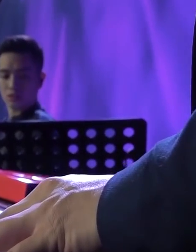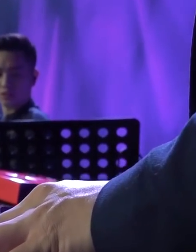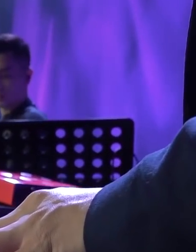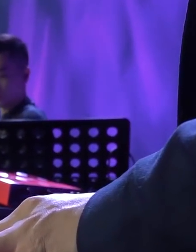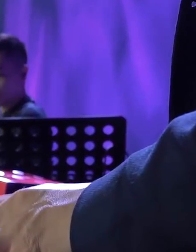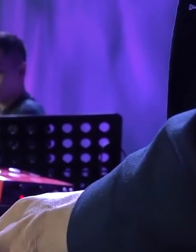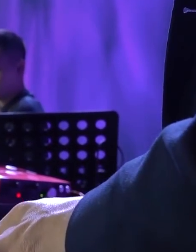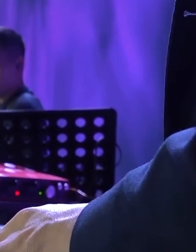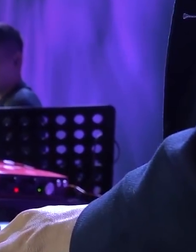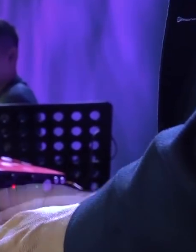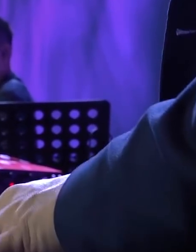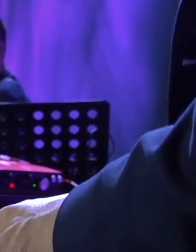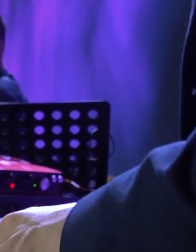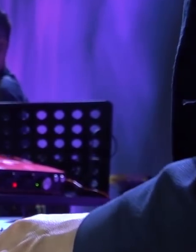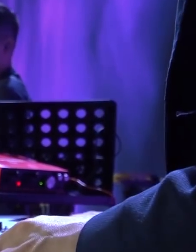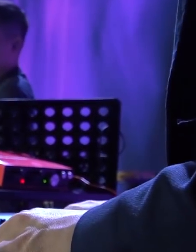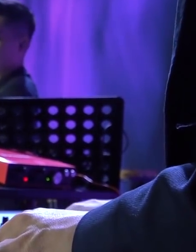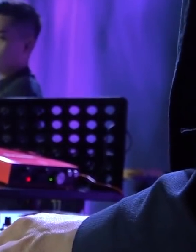Bapa, kau